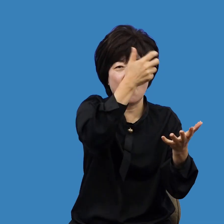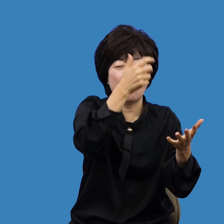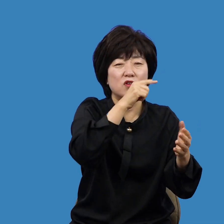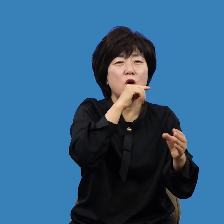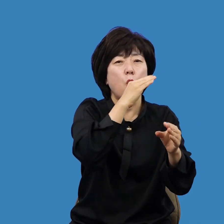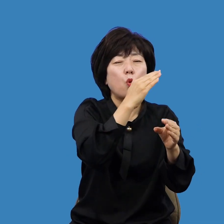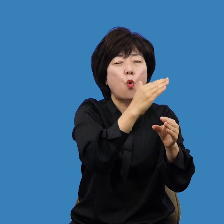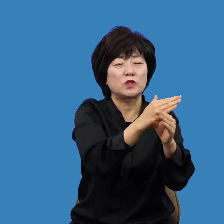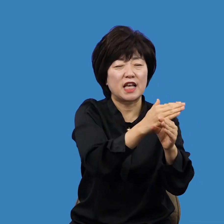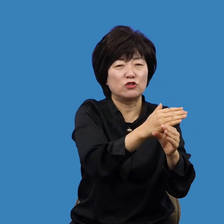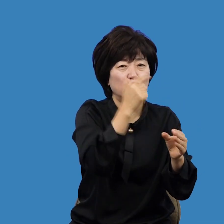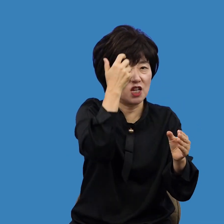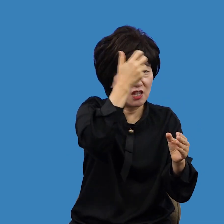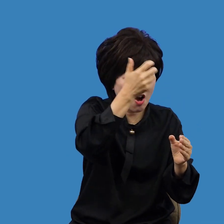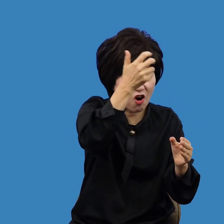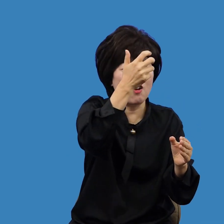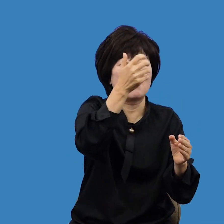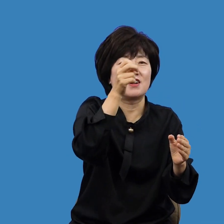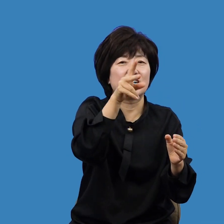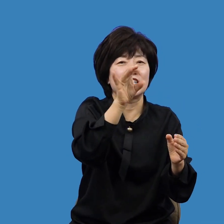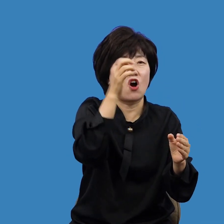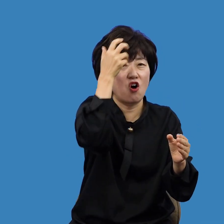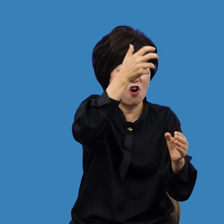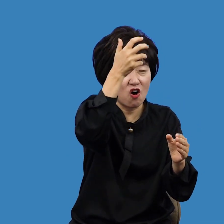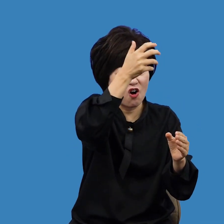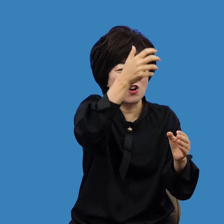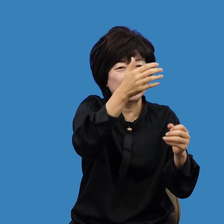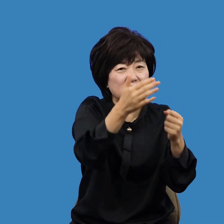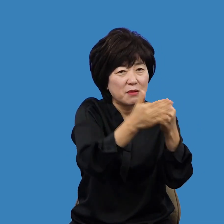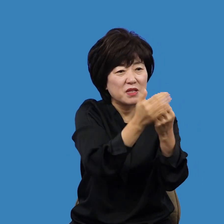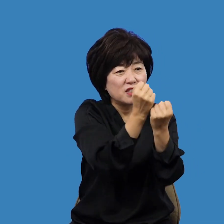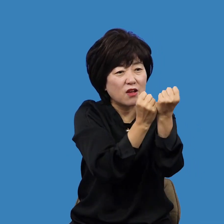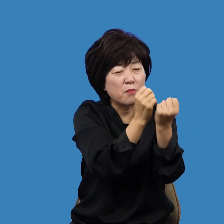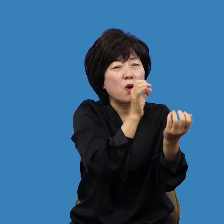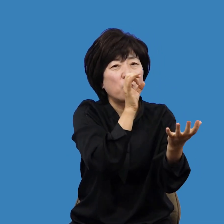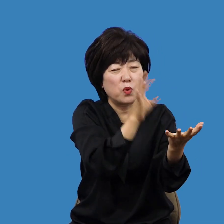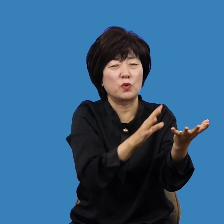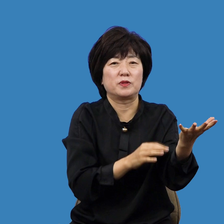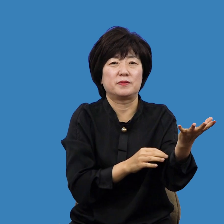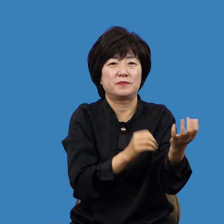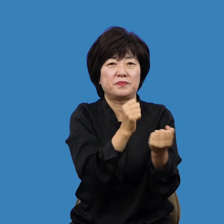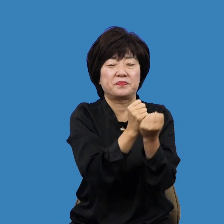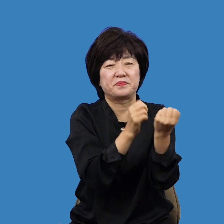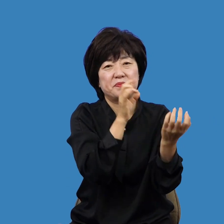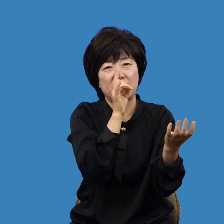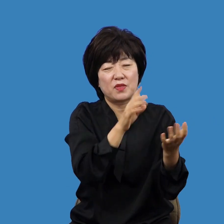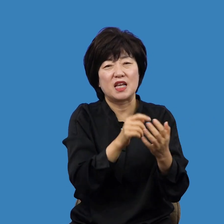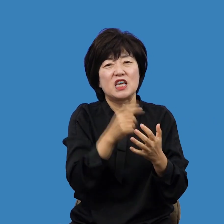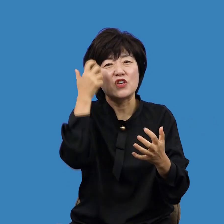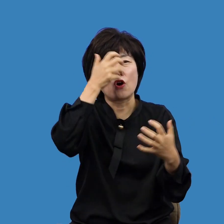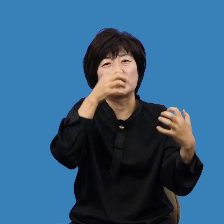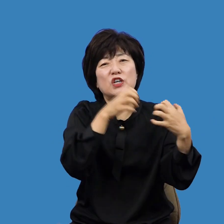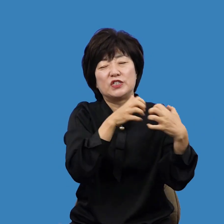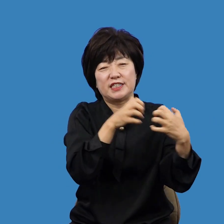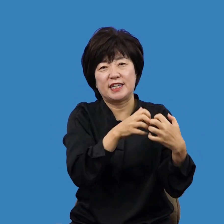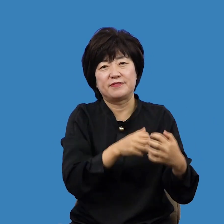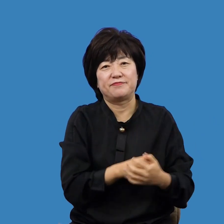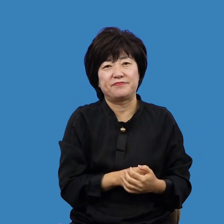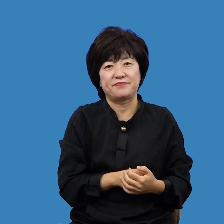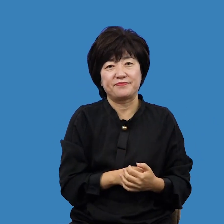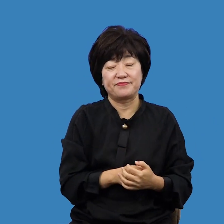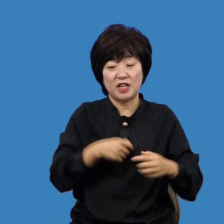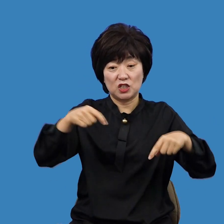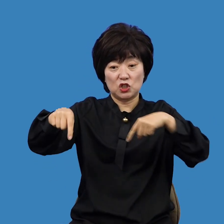이런 영들이 있기 때문에 설명 안 되는 일들을 자꾸 하는 거예요. 설명 안 되는. 그래서 여러분 이것이 영적인 전쟁입니다. 뭐